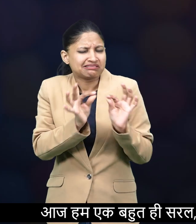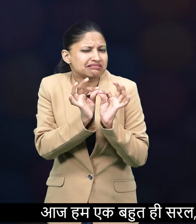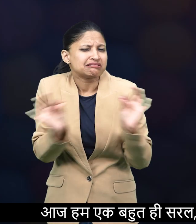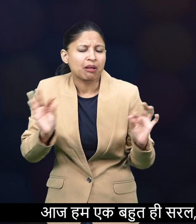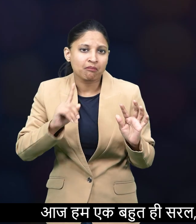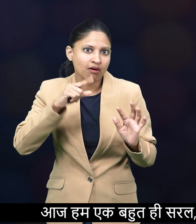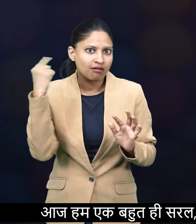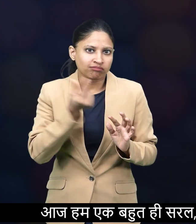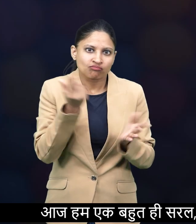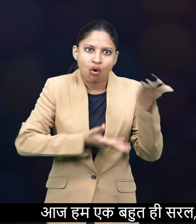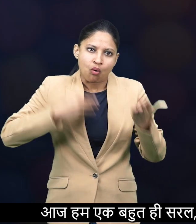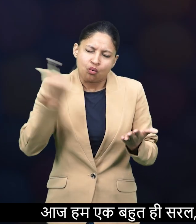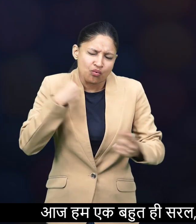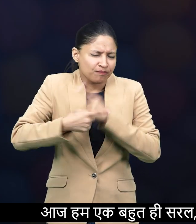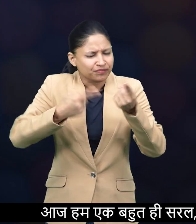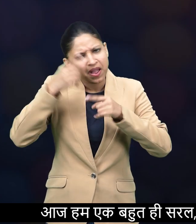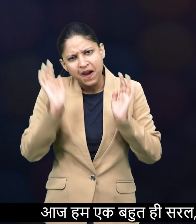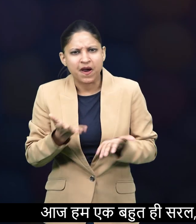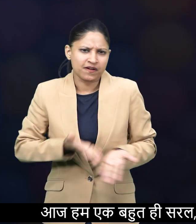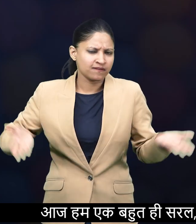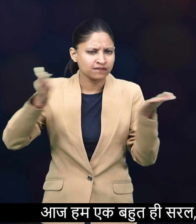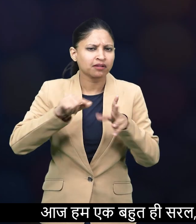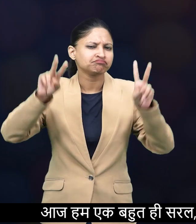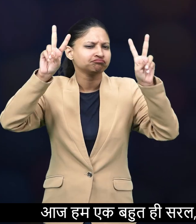की चीज सीखने जा रहे हैं।